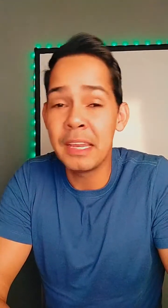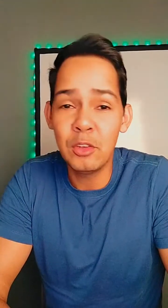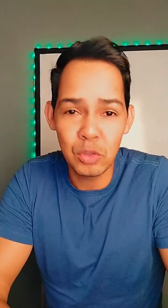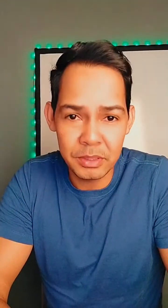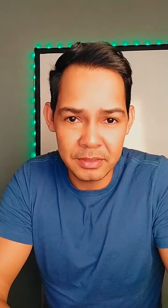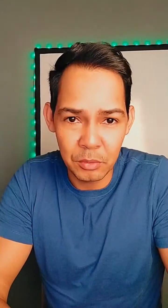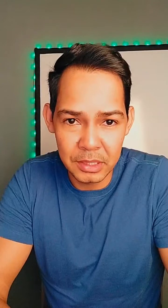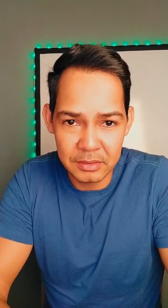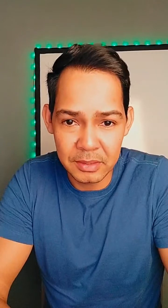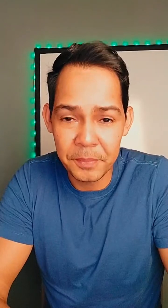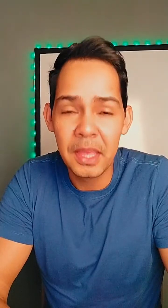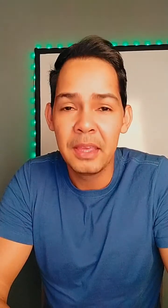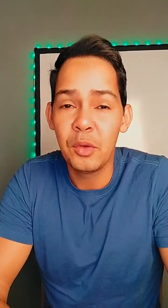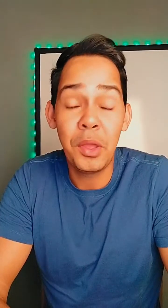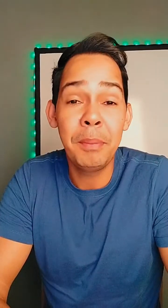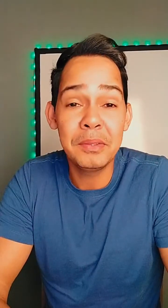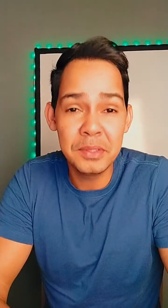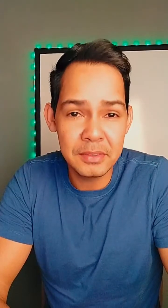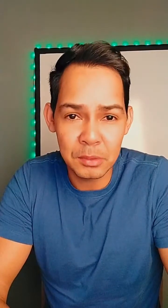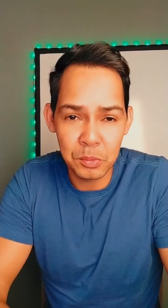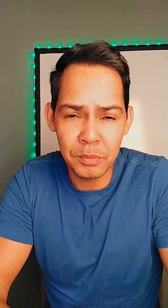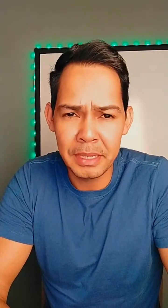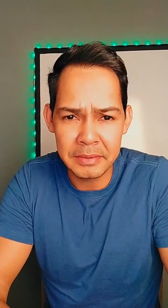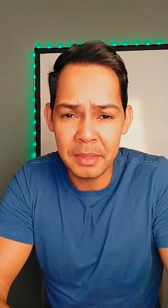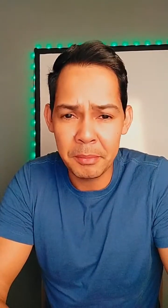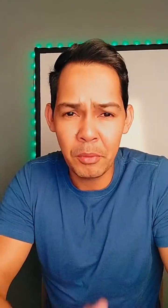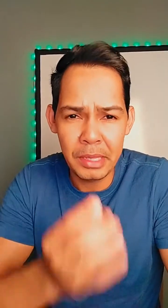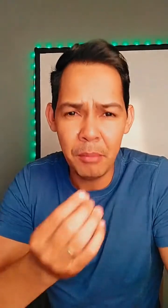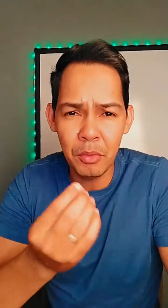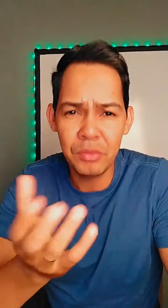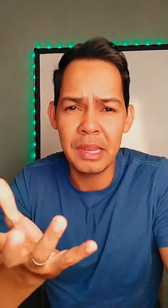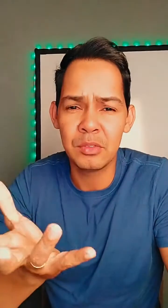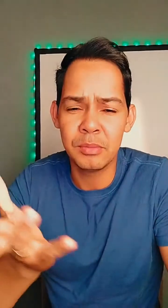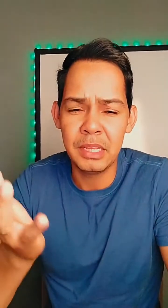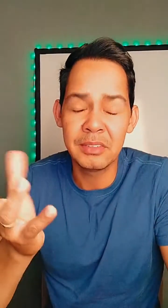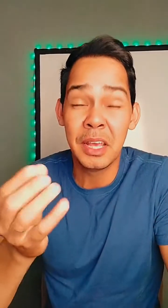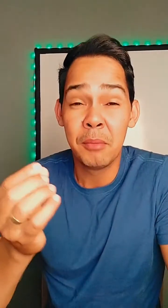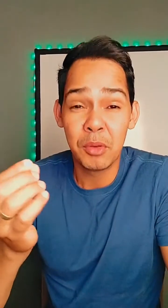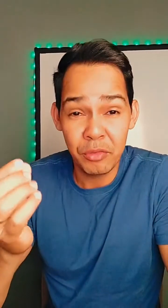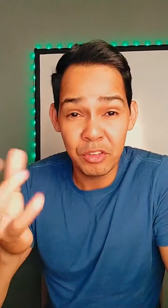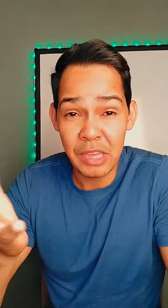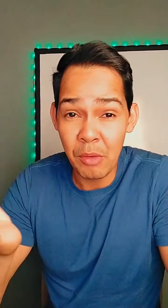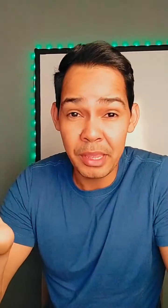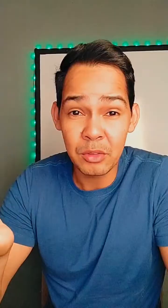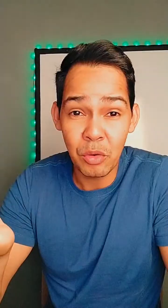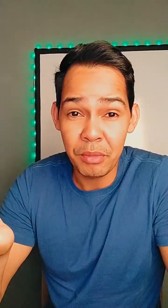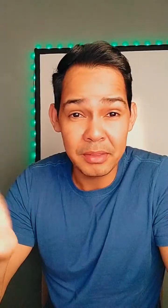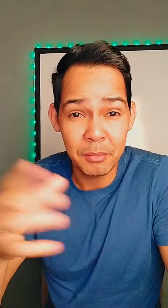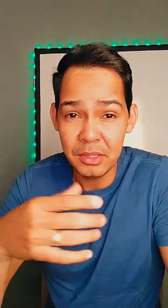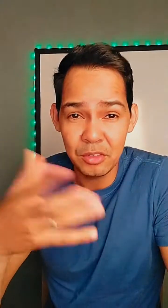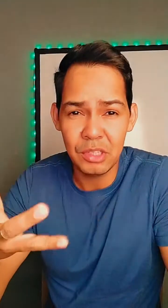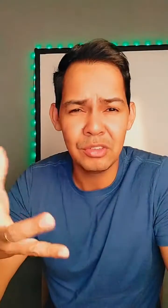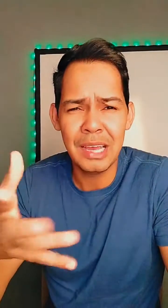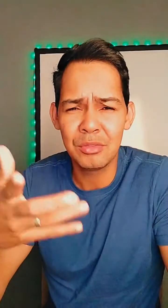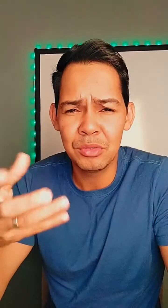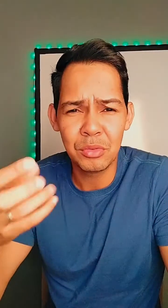sobre segurança, eu fiquei pesquisando sobre esse tema, porque eu queria muito falar sobre isso, porque eu vejo que é algo que atormenta muita gente. Júnior, eu não consigo